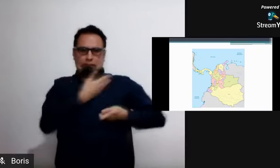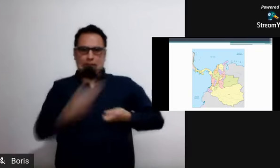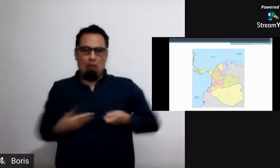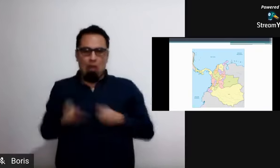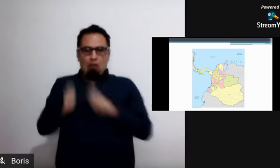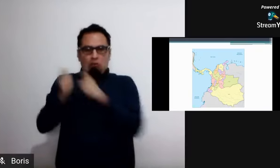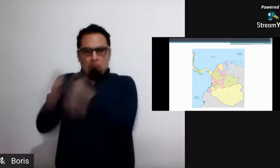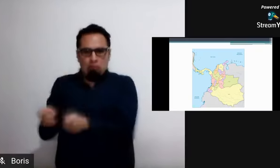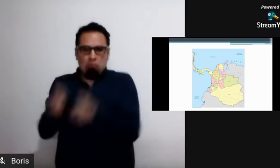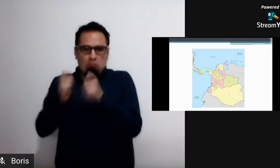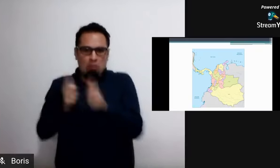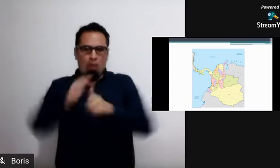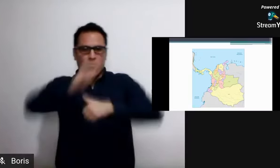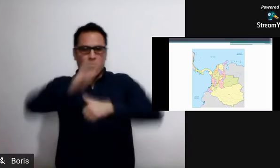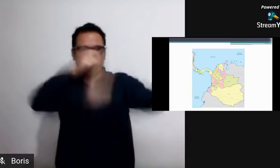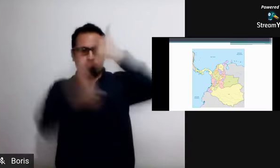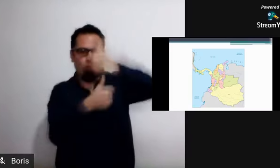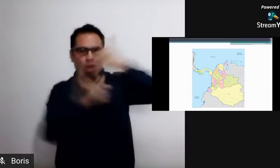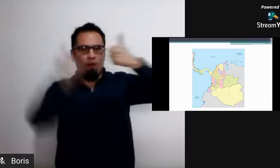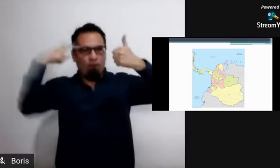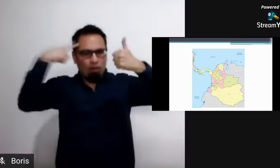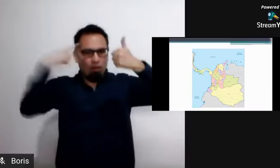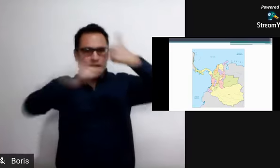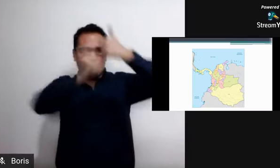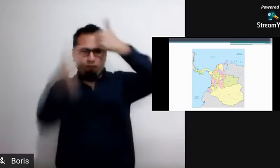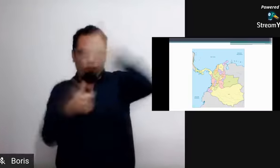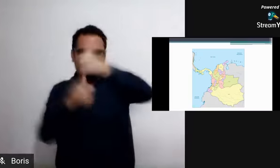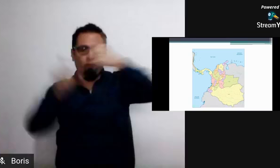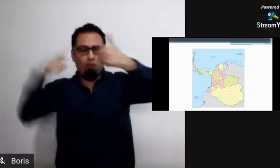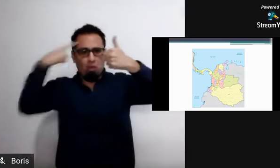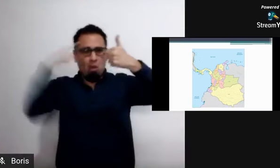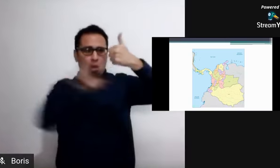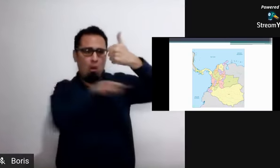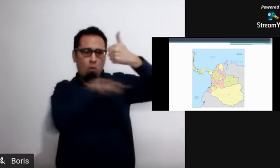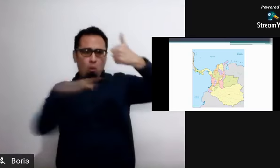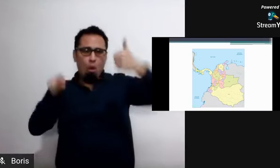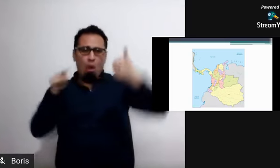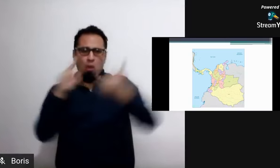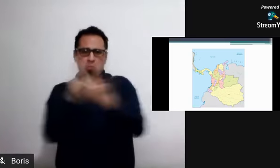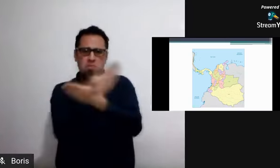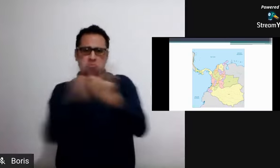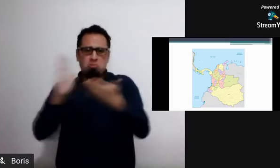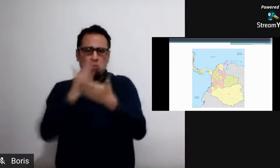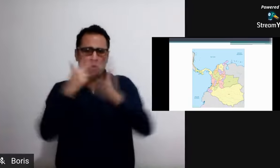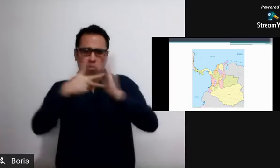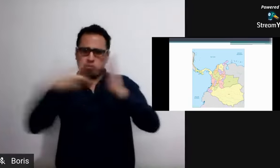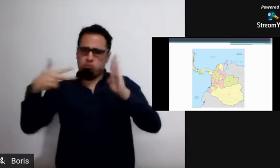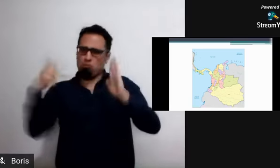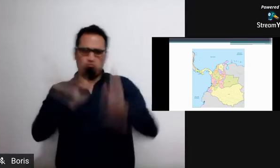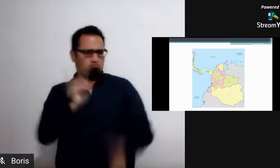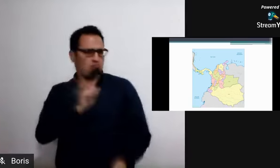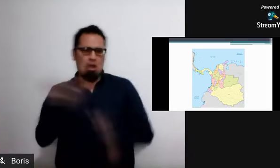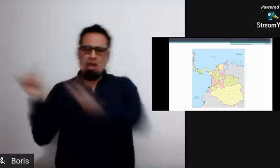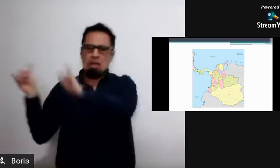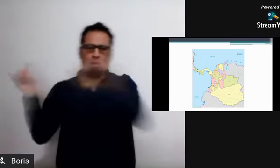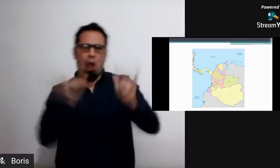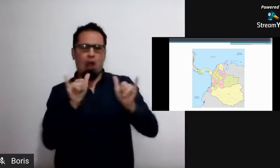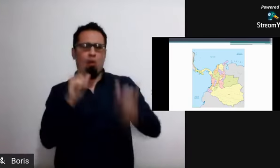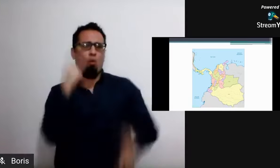que hoy conocemos como Venezuela. Ya Venezuela entonces no es parte del territorio colombiano y se